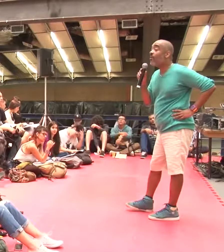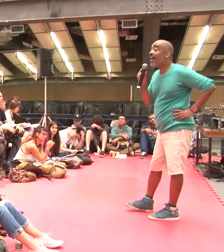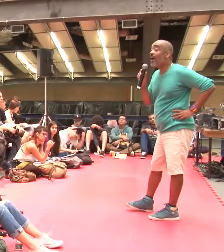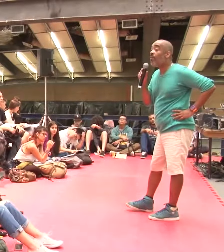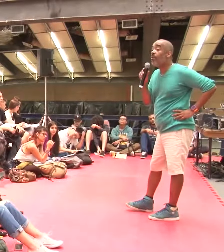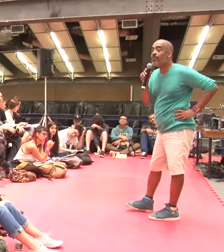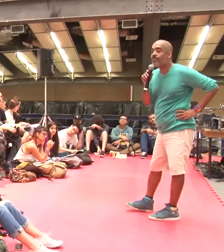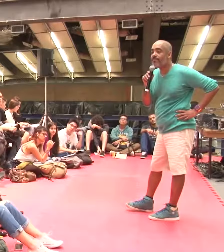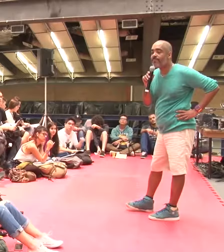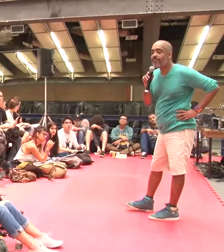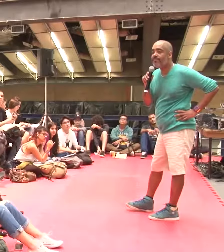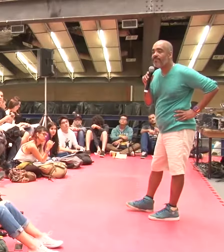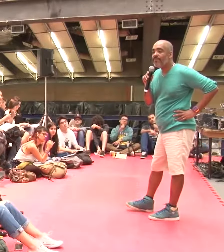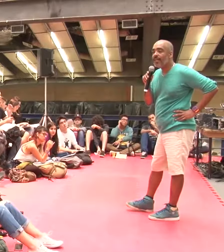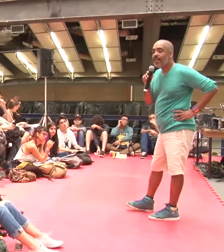A lugar algum.